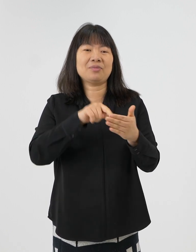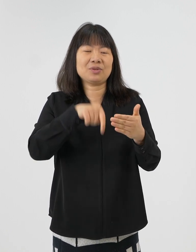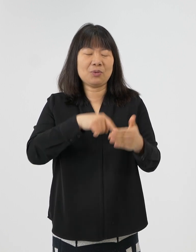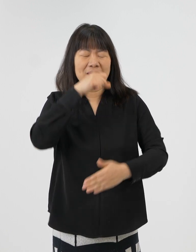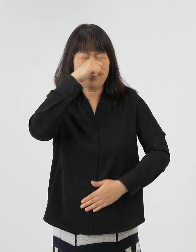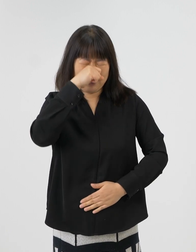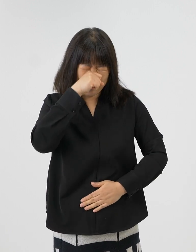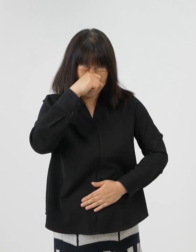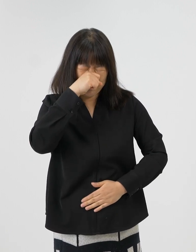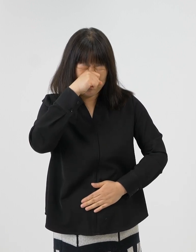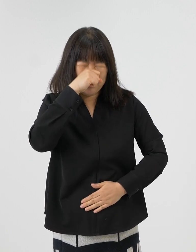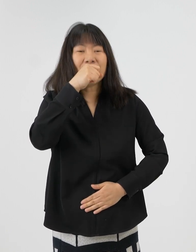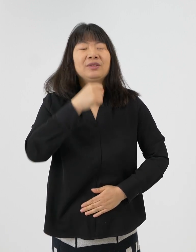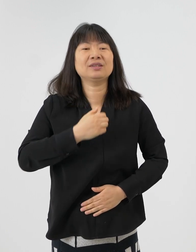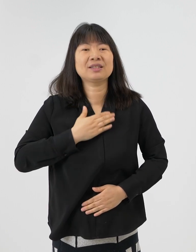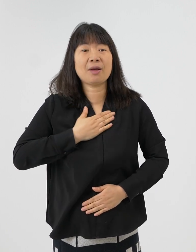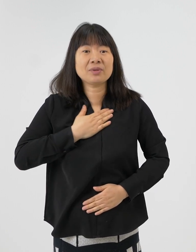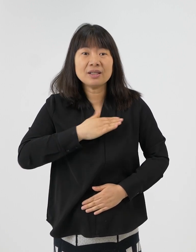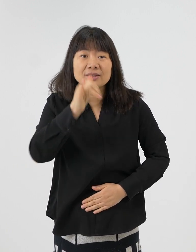이게 마음이 즐거우면